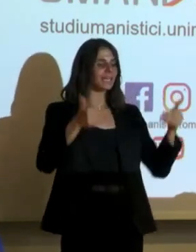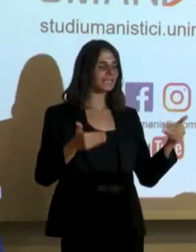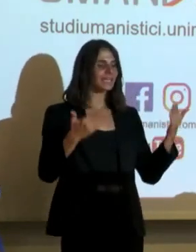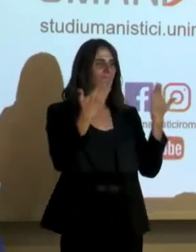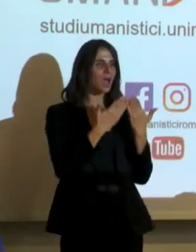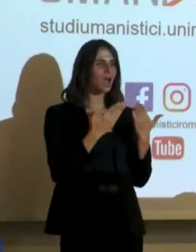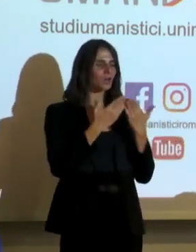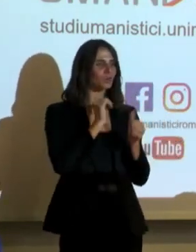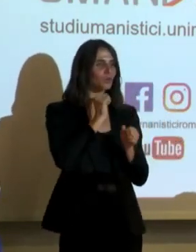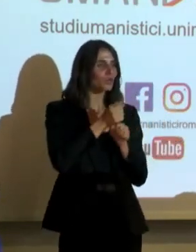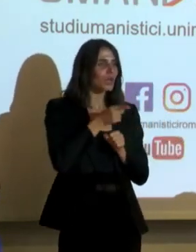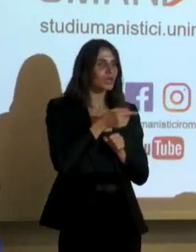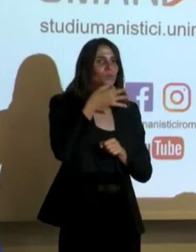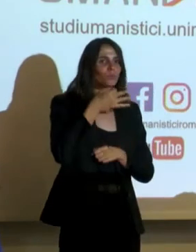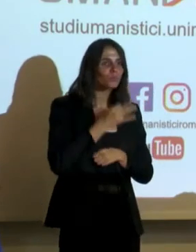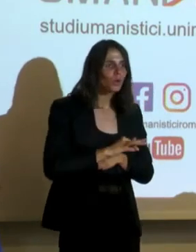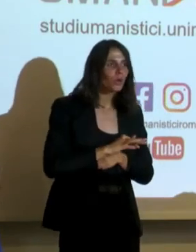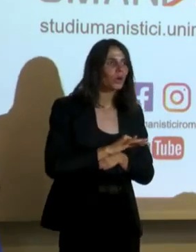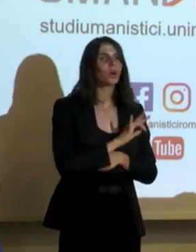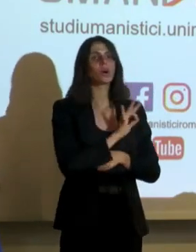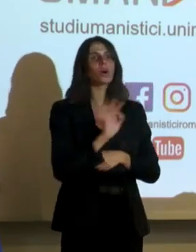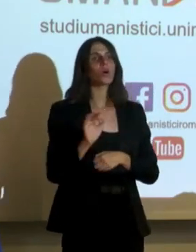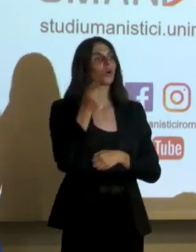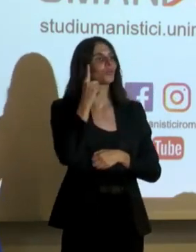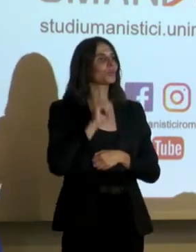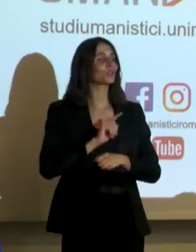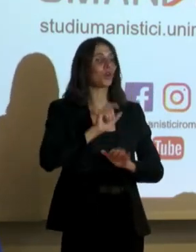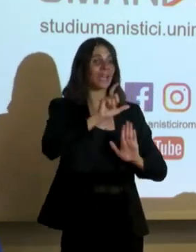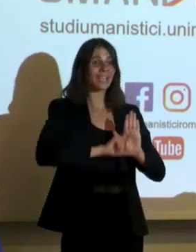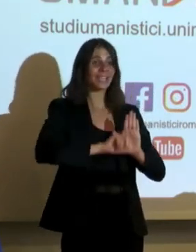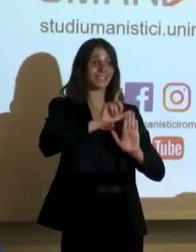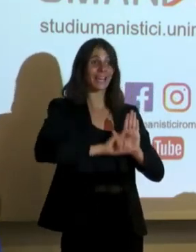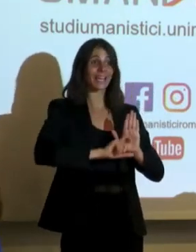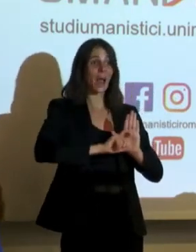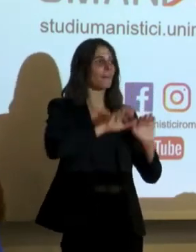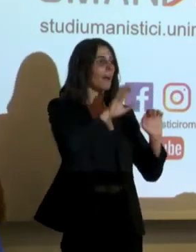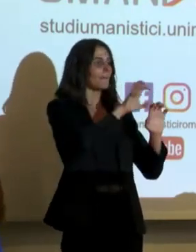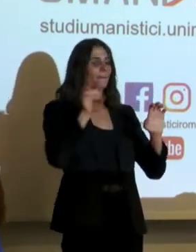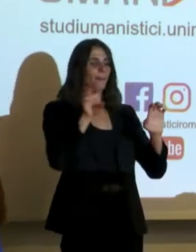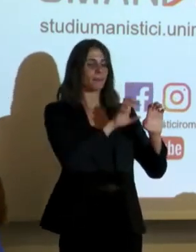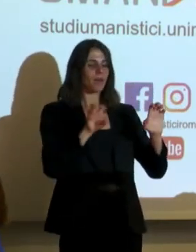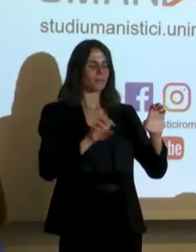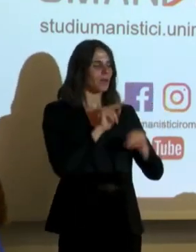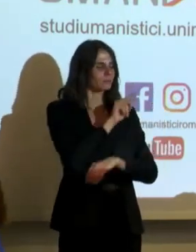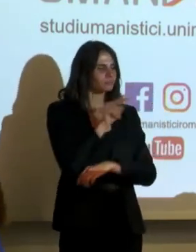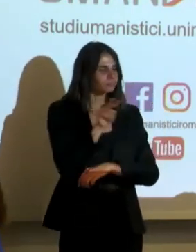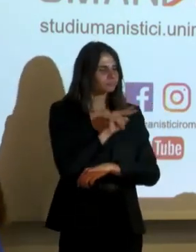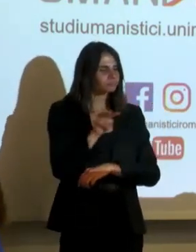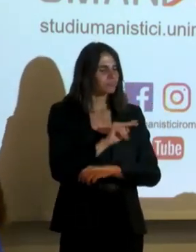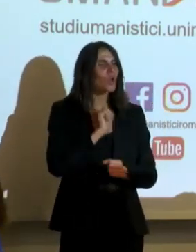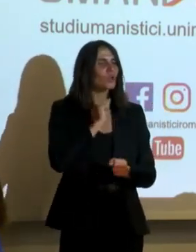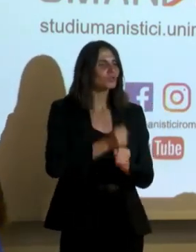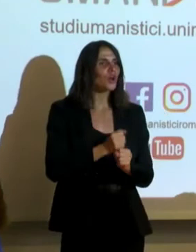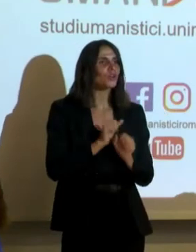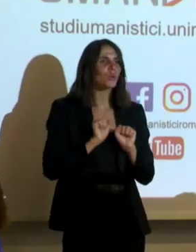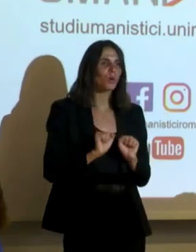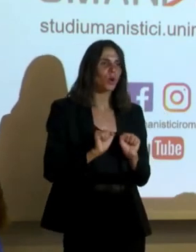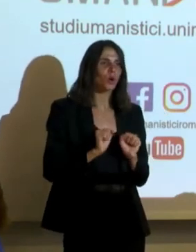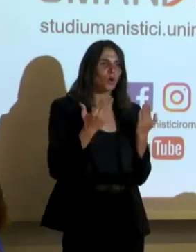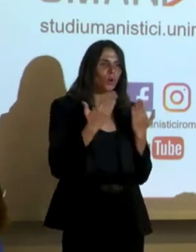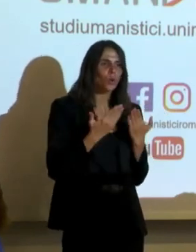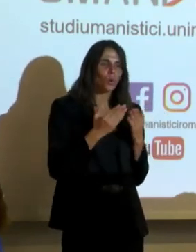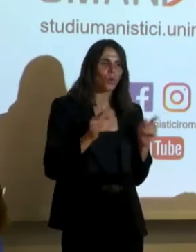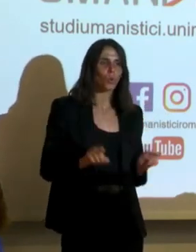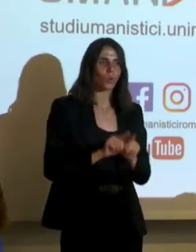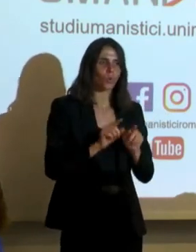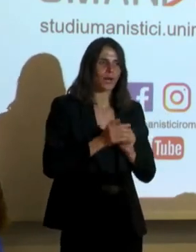allora analizzare le immagini di Instagram, per esempio. Quindi fonti, tante fonti, una molteplicità di fonti, una dinamicità